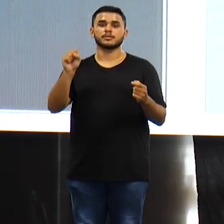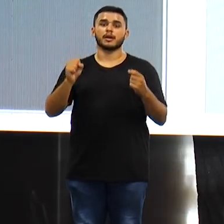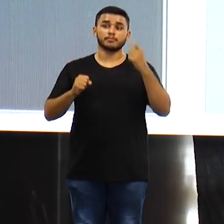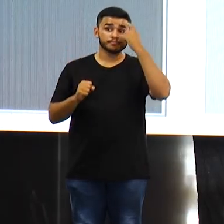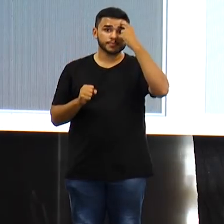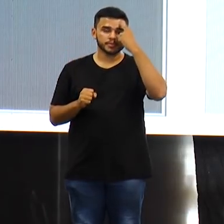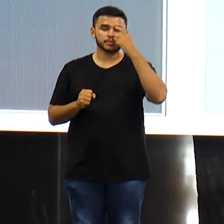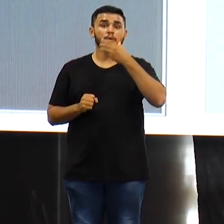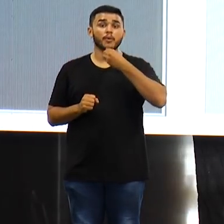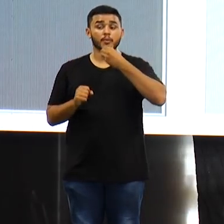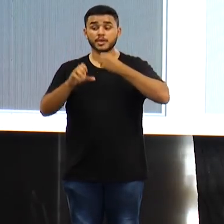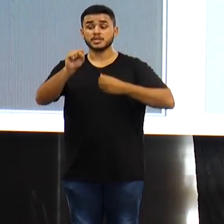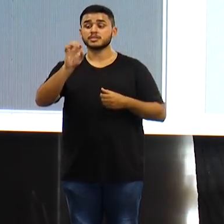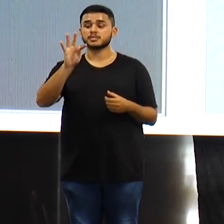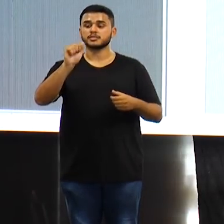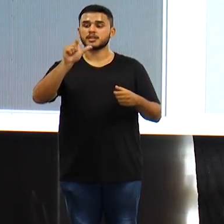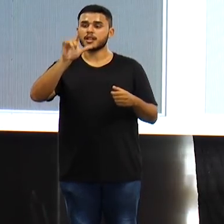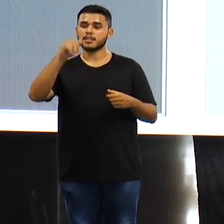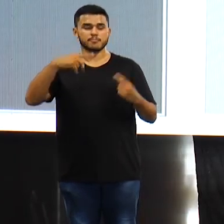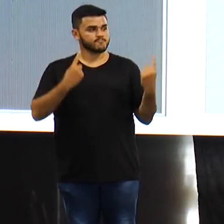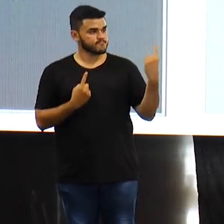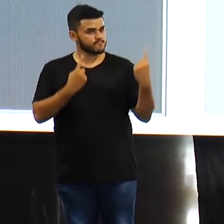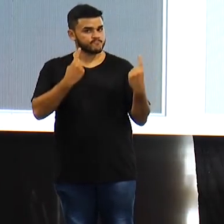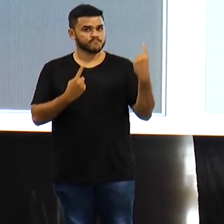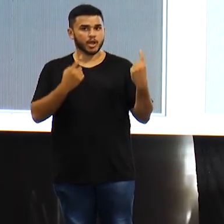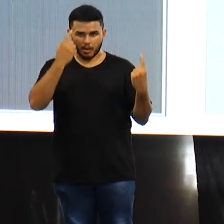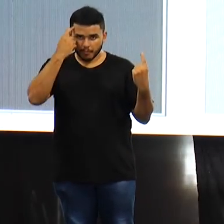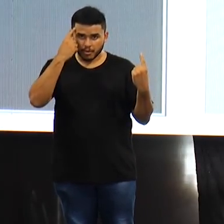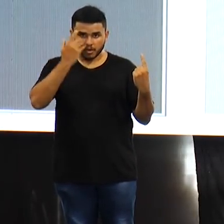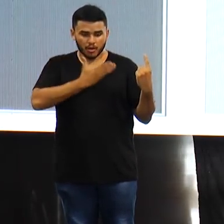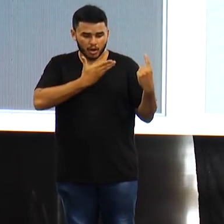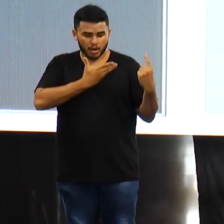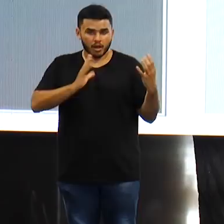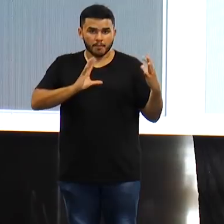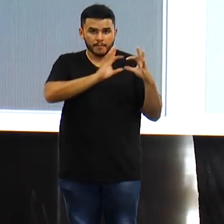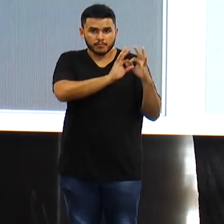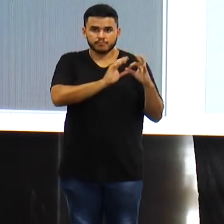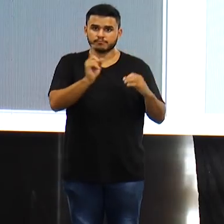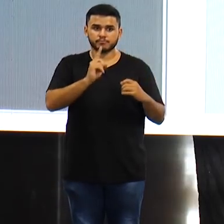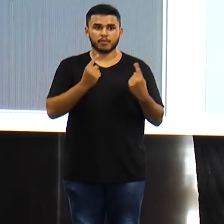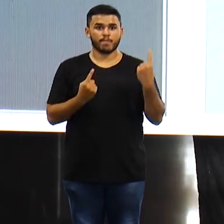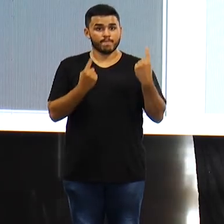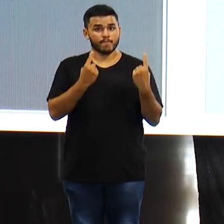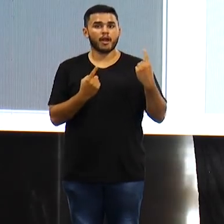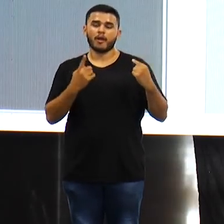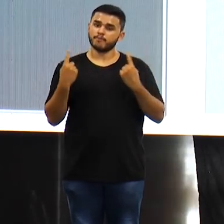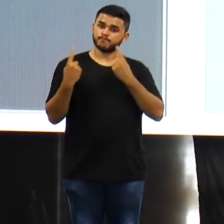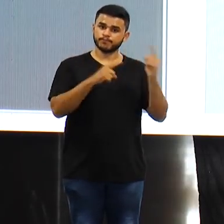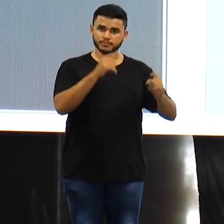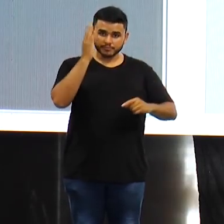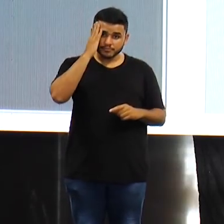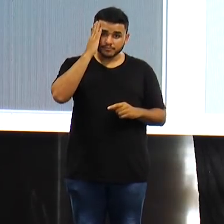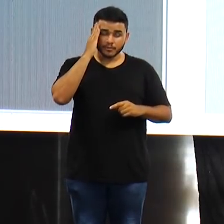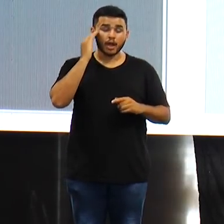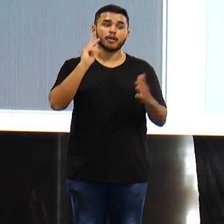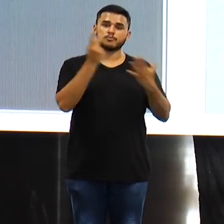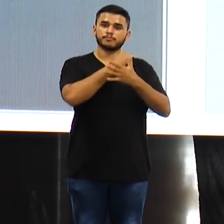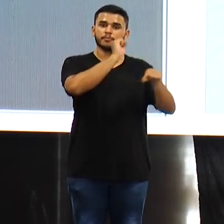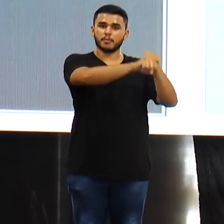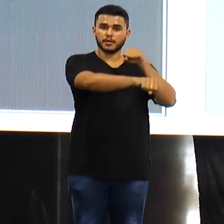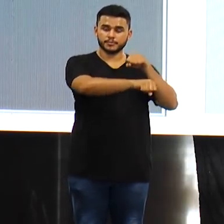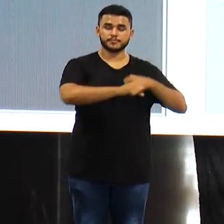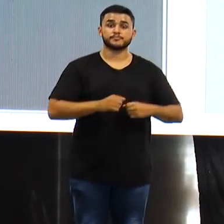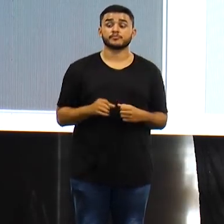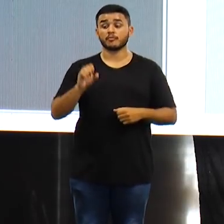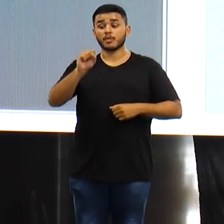ver Trotsky como um rival e não mais como um parceiro. E eu queria só lhe dizer que o senhor Stalin,